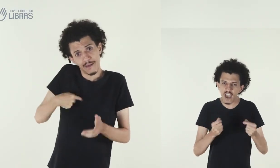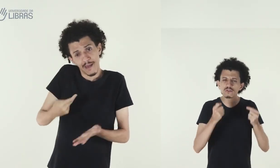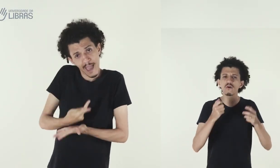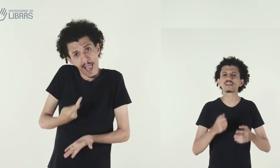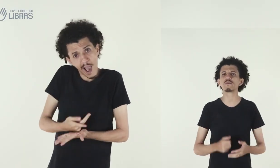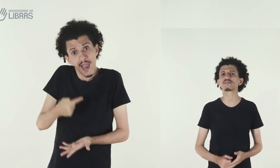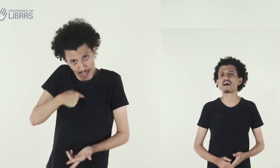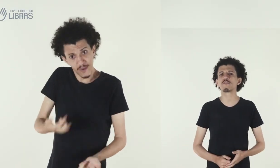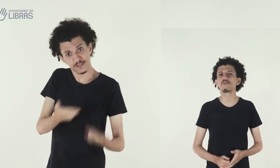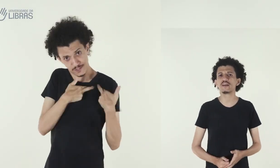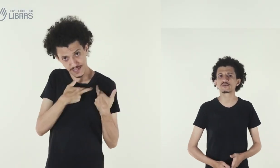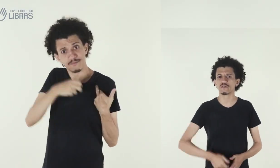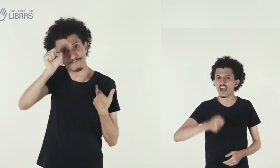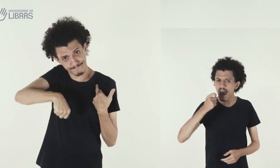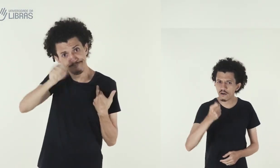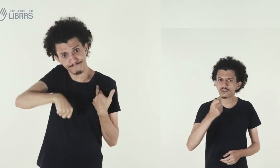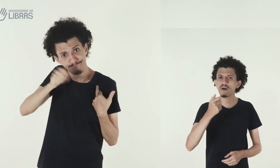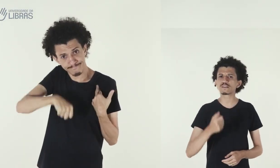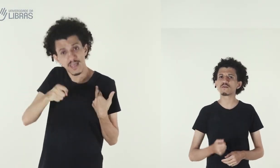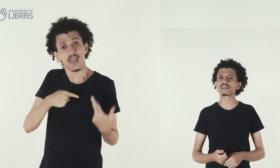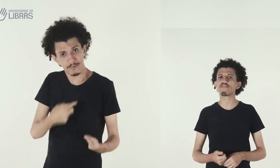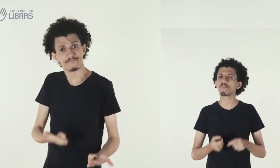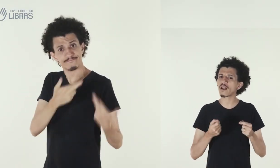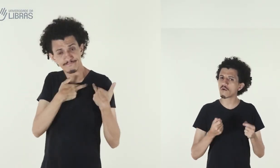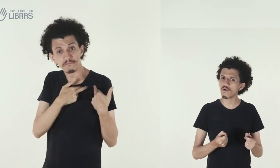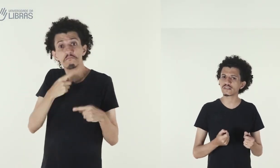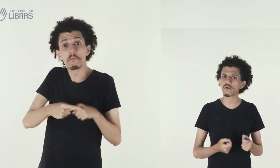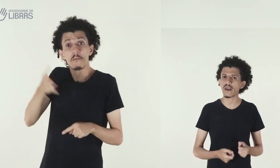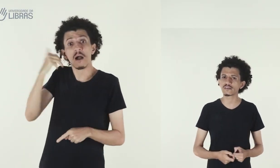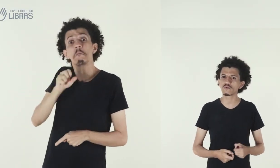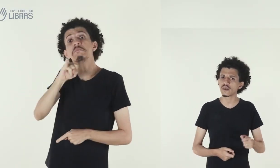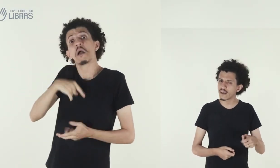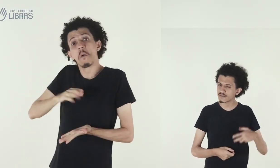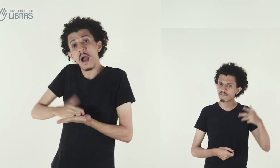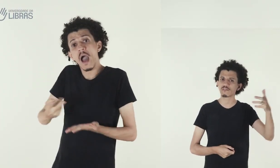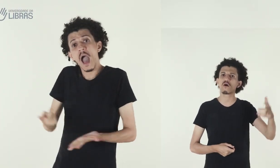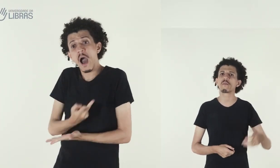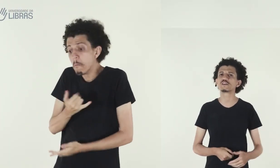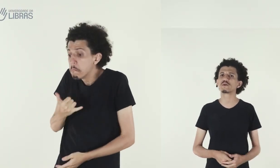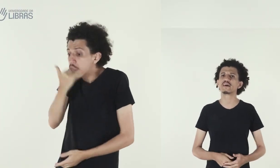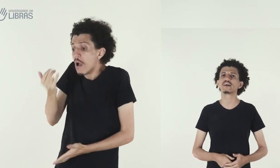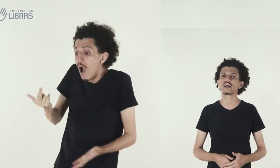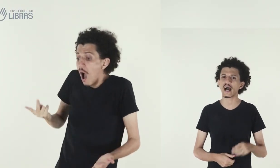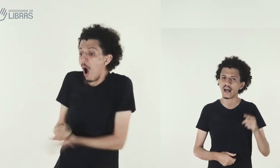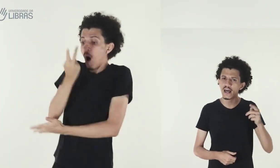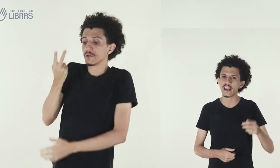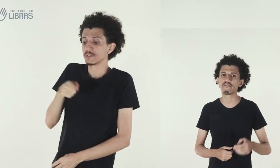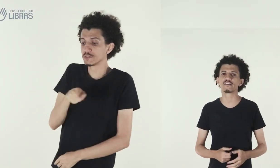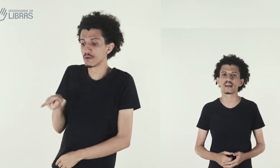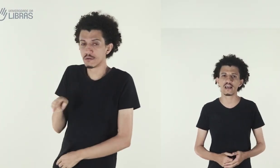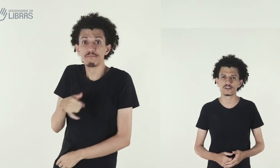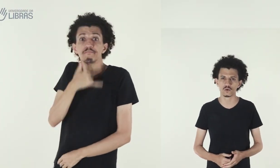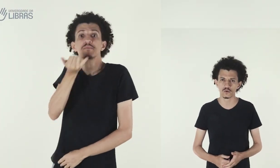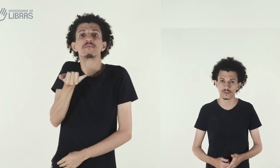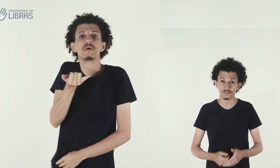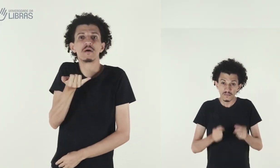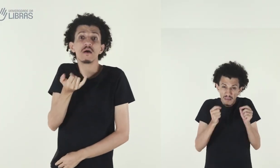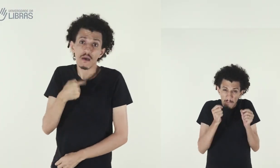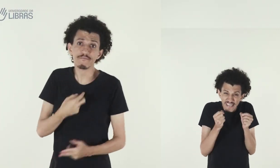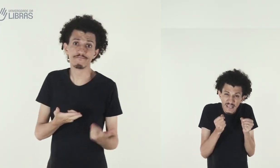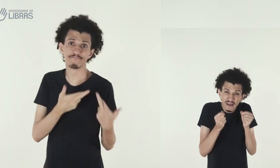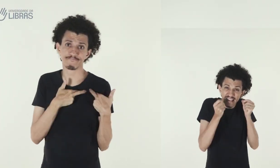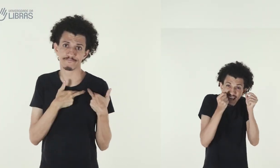certas. Eu sou responsável por isso. Eu sou responsável pela consequência do que isso eventualmente poderia gerar na vida daqueles